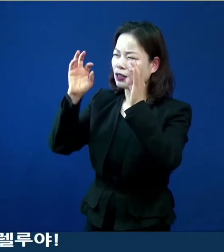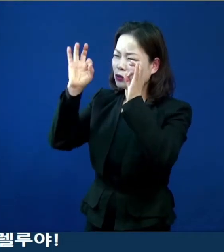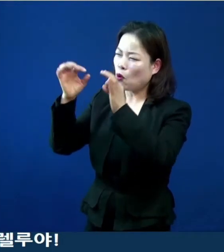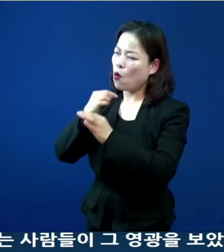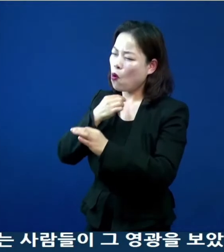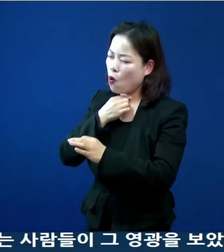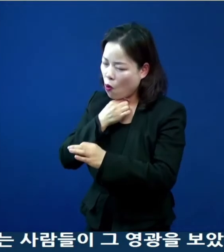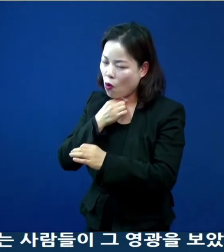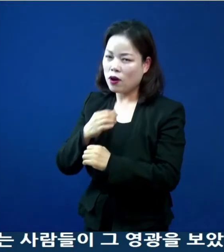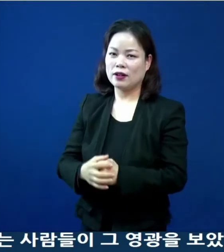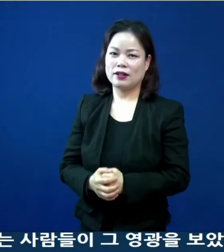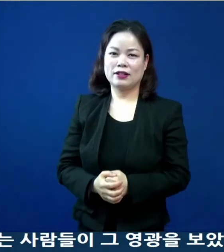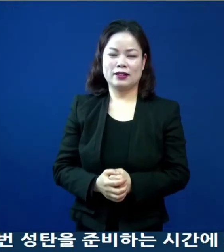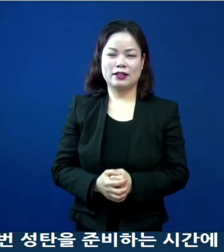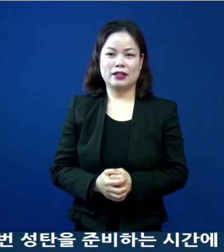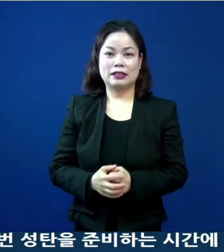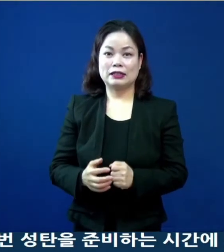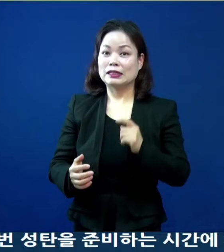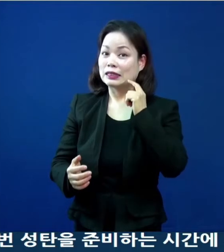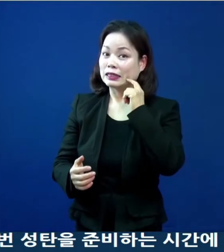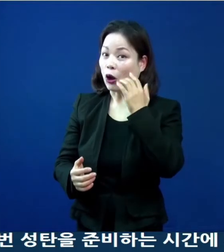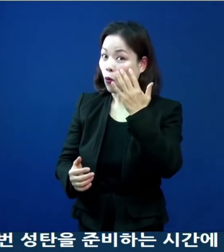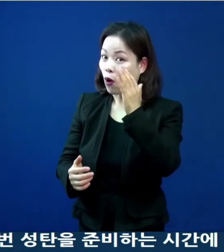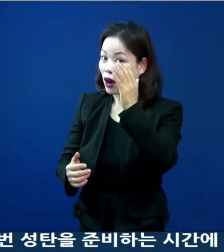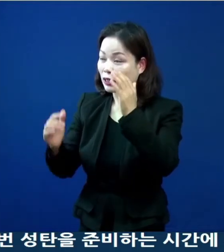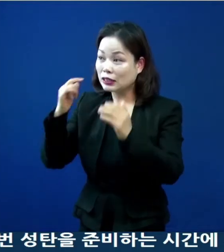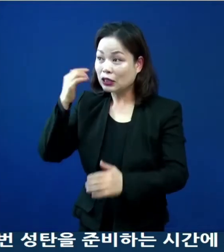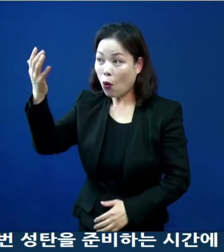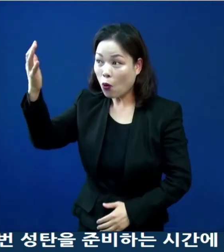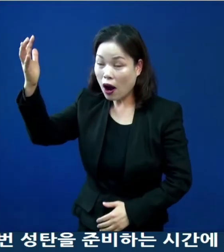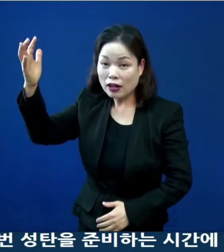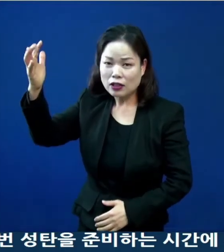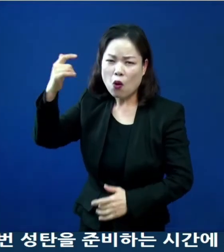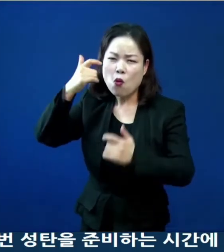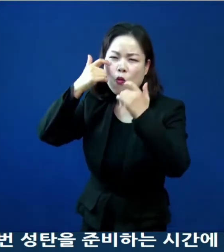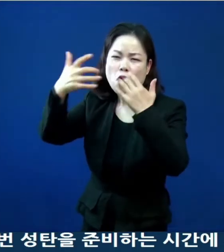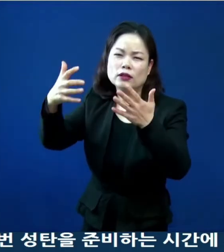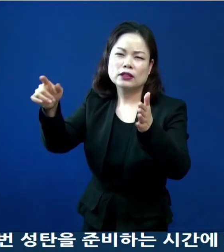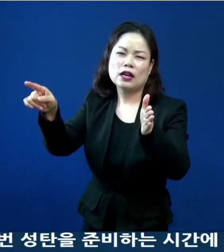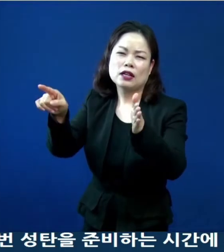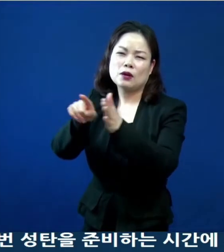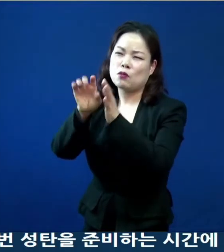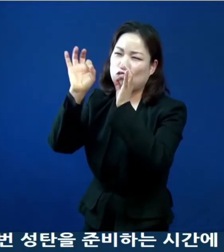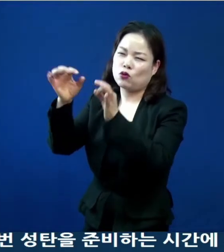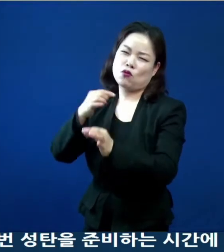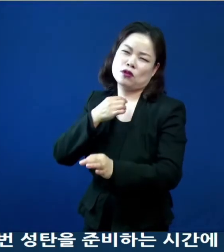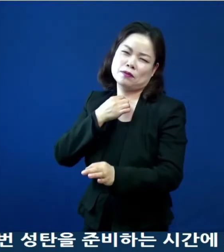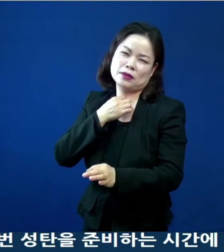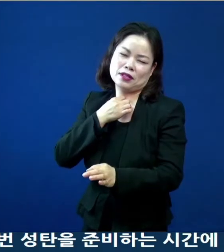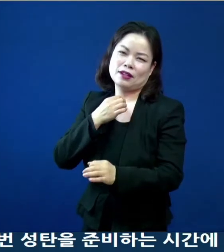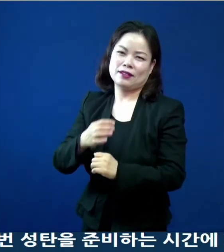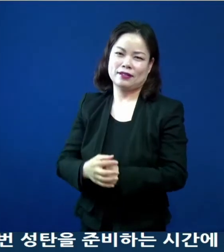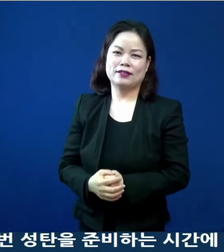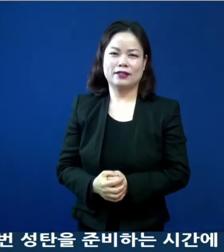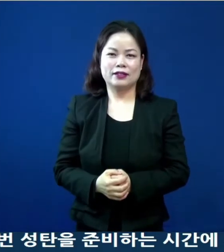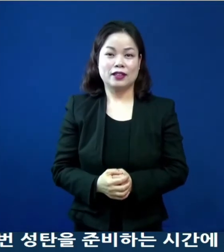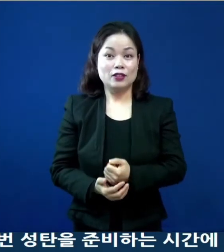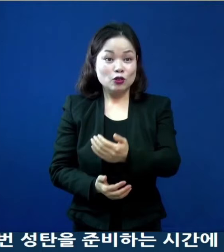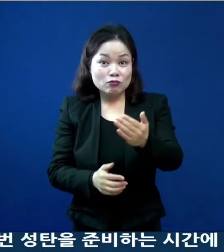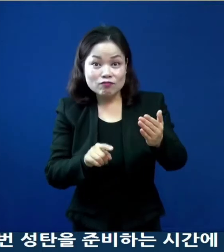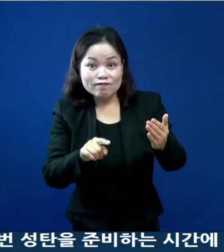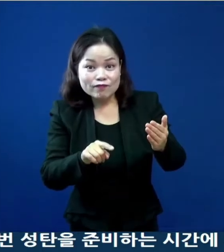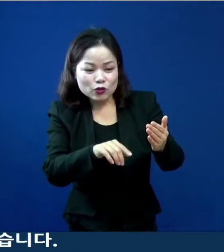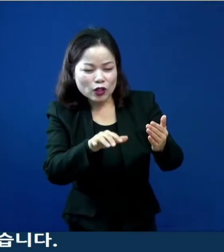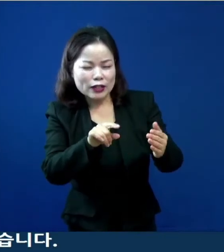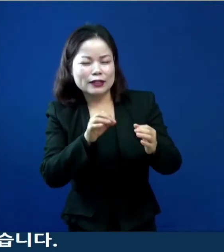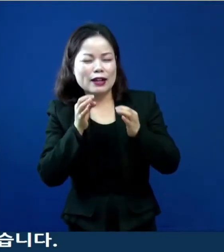소원합니다. 나도 그 영광을 더 확실하게 볼 수 있기를 소망합니다. 여러분, 이것이 우리에게